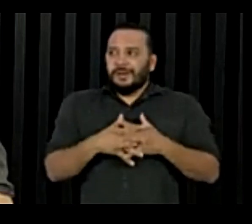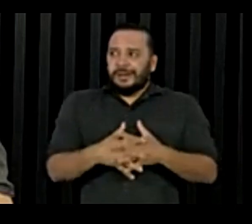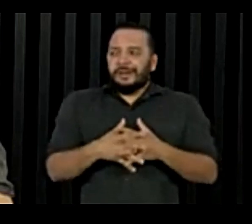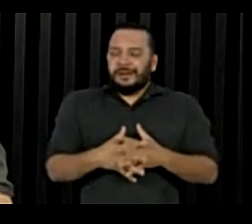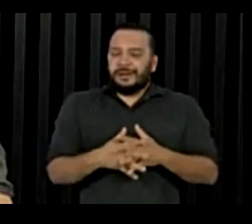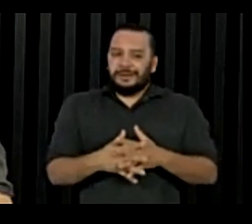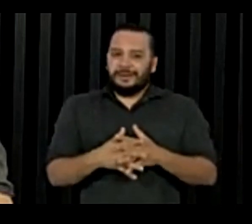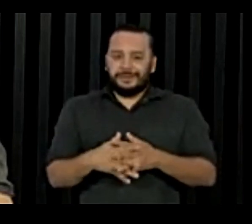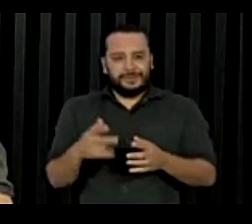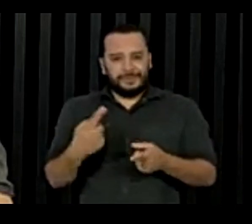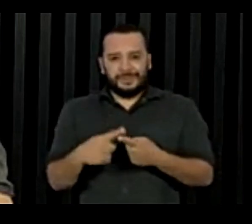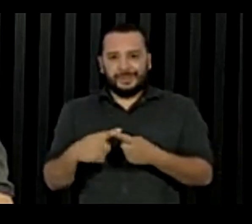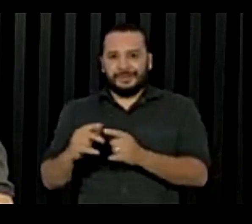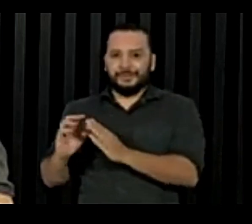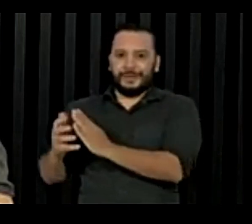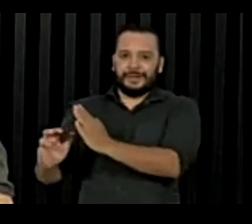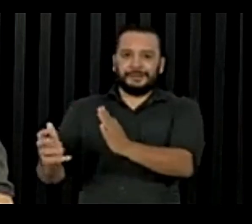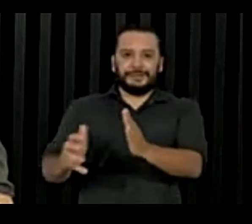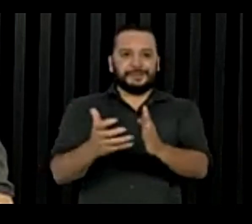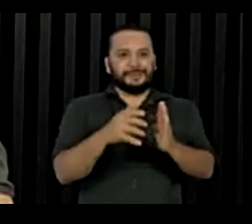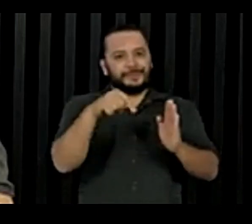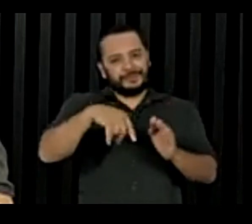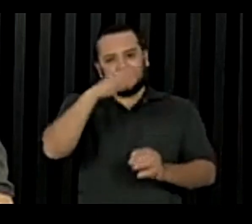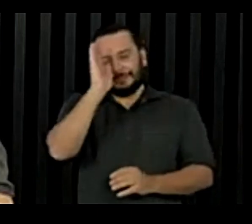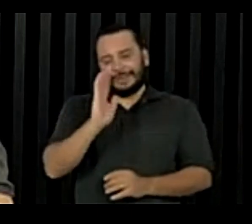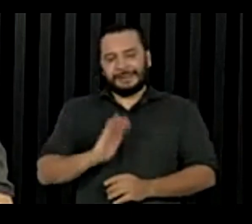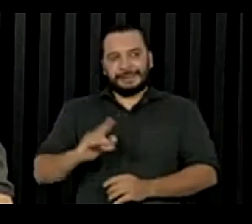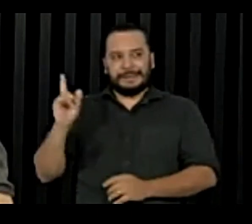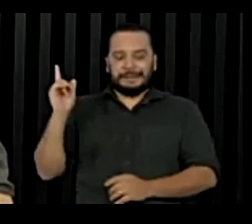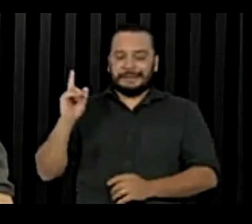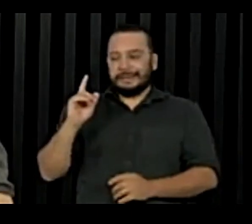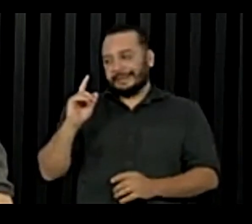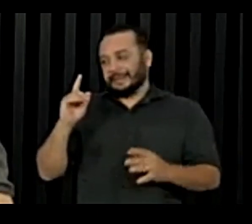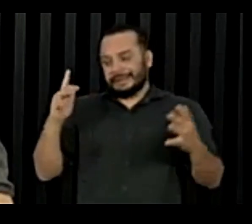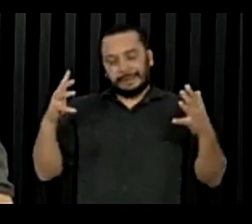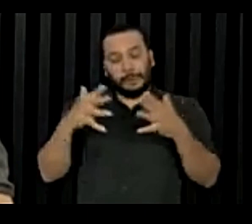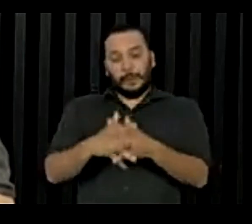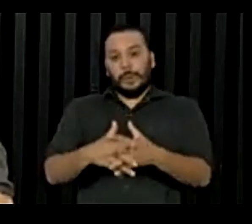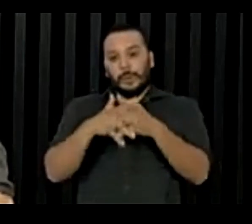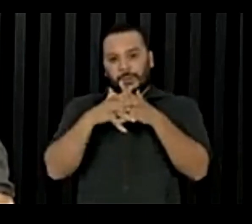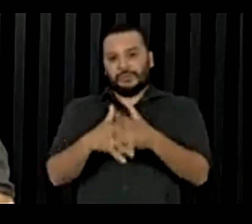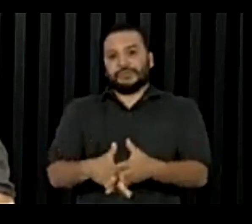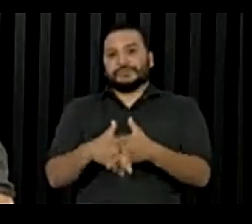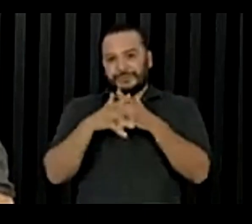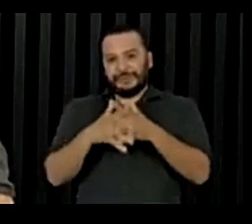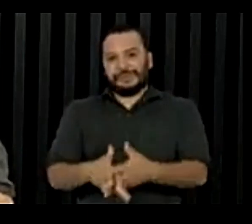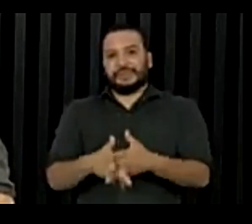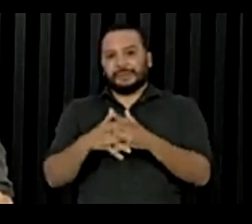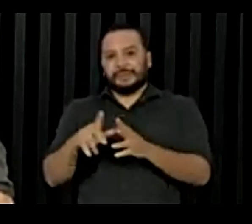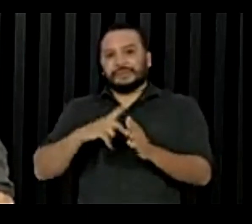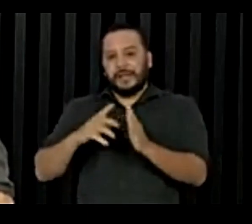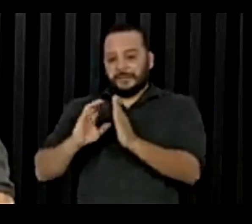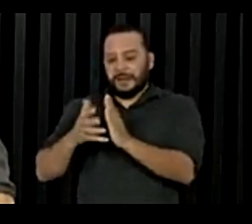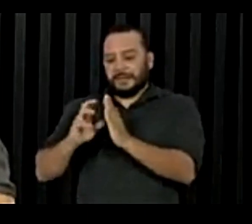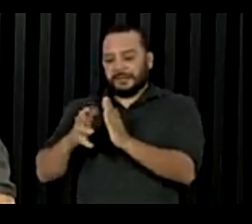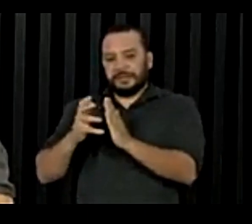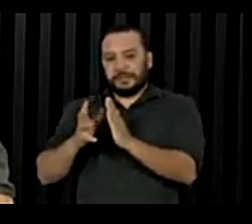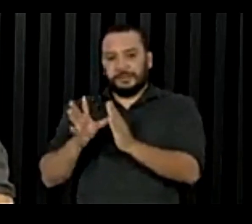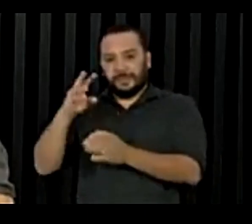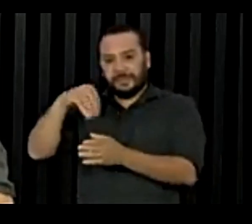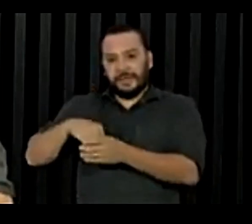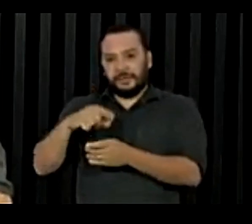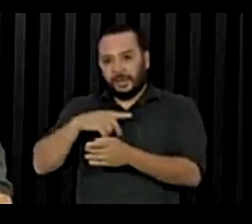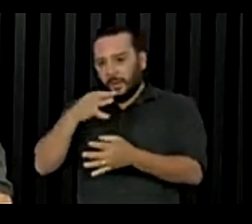o cenário partidário brasileiro virou uma coisa um pouco confusa. Dentro do mesmo partido você tem diferentes opiniões